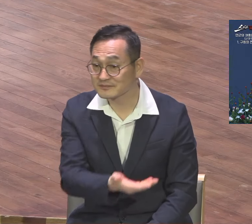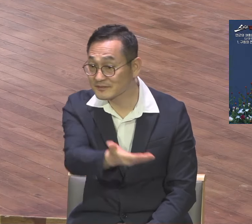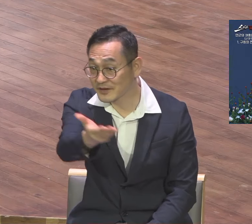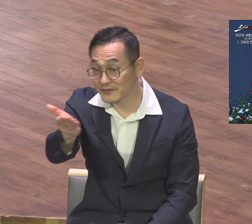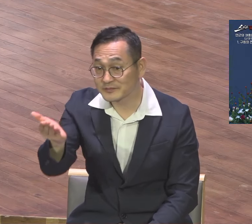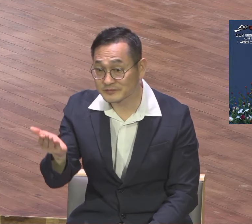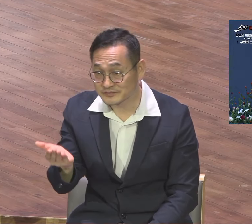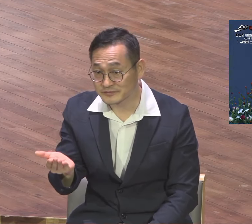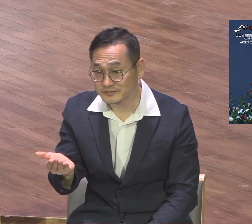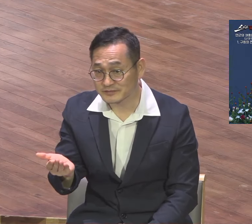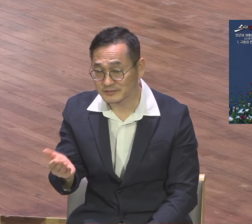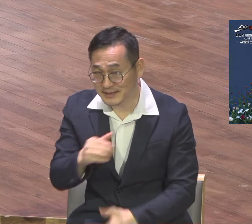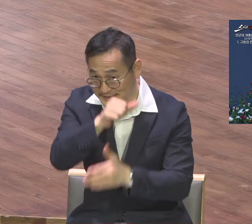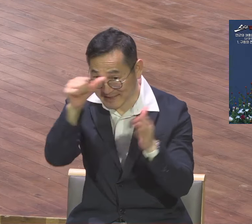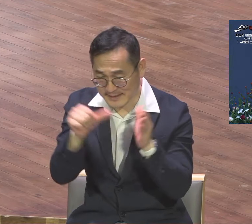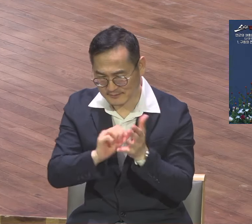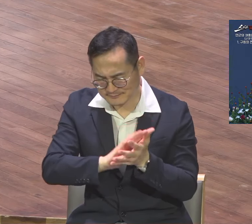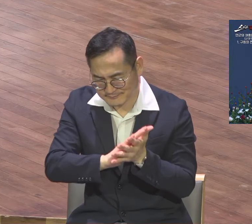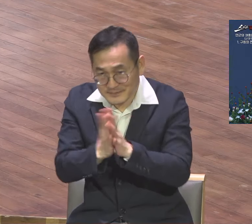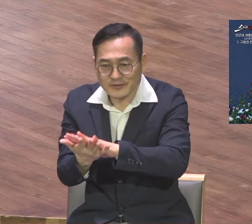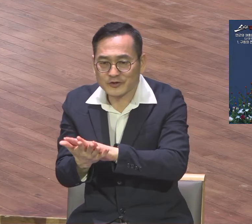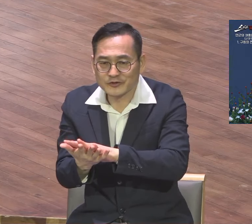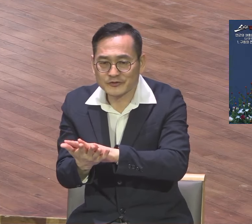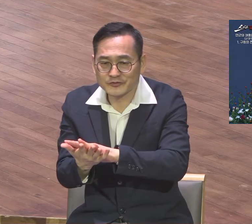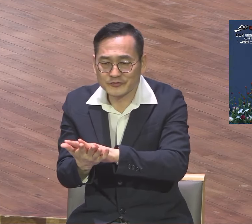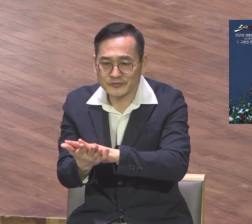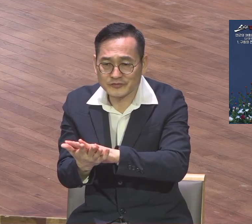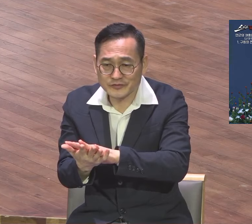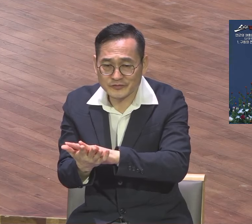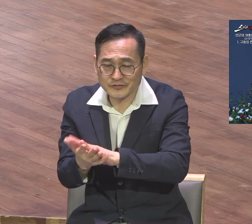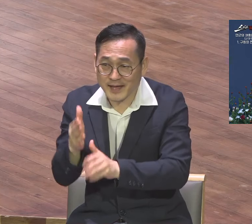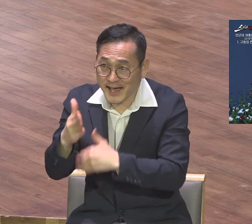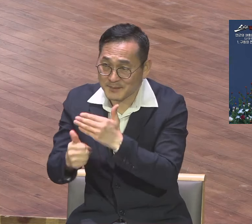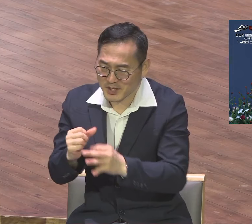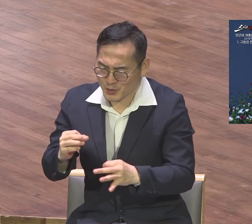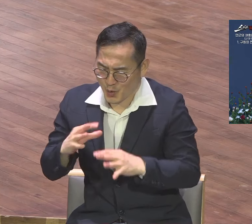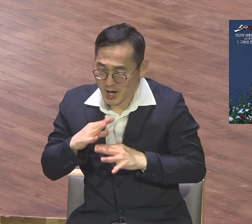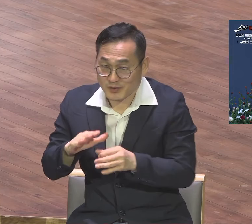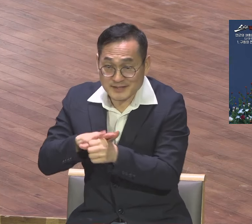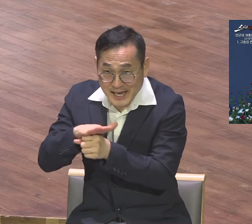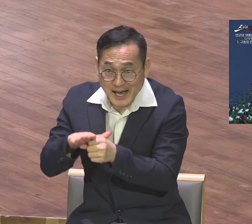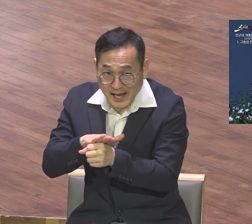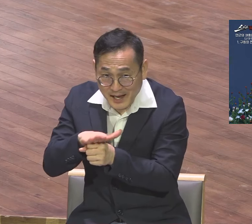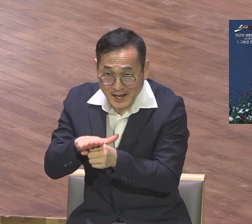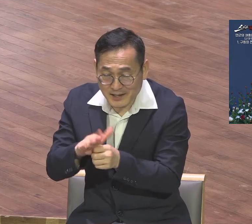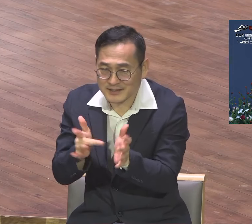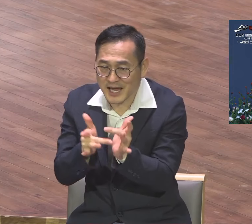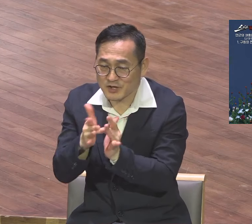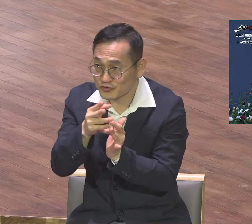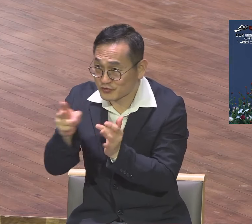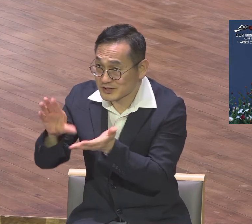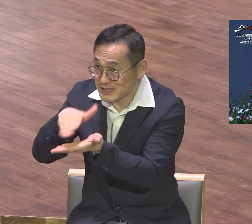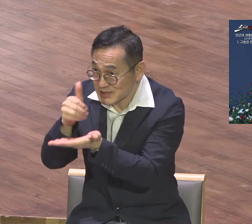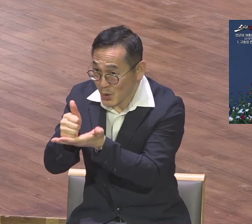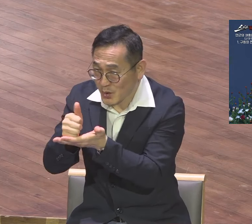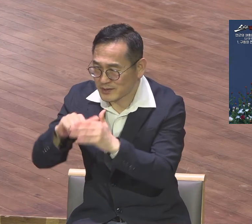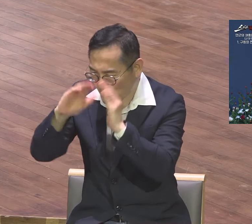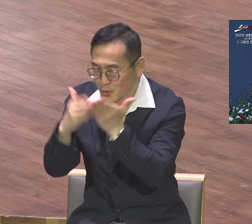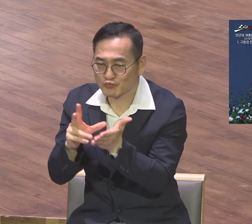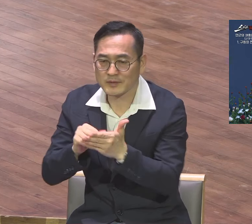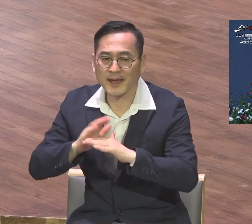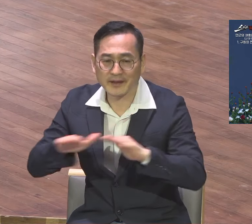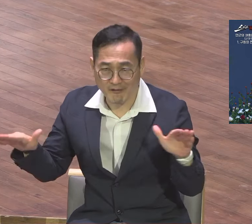성도들, 우리의 삶을 송두리째 바꿔놓는 하나님의 놀라운 사랑, 예수가 그리스도 내 인생의 모든